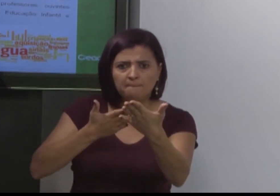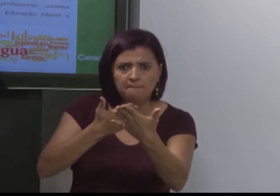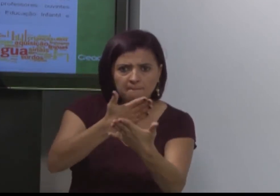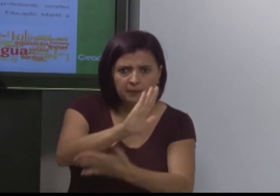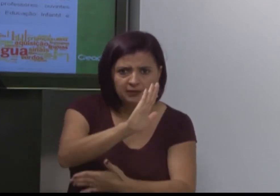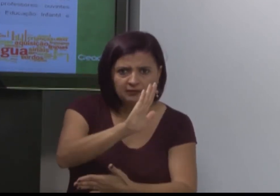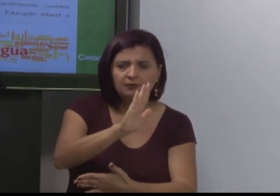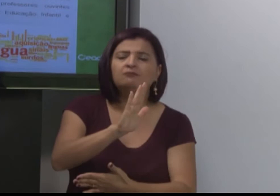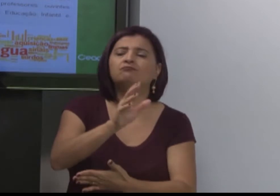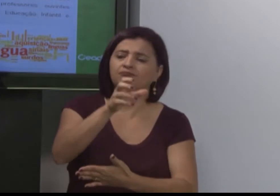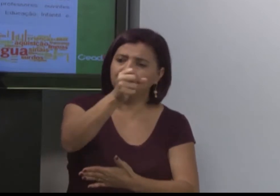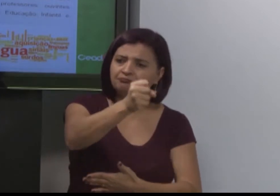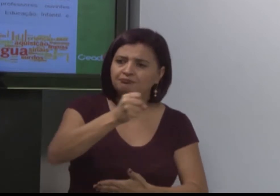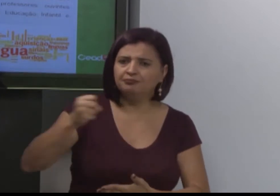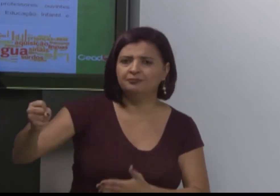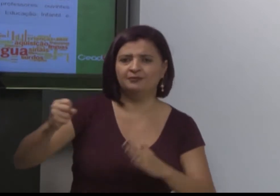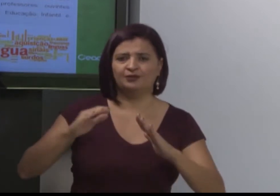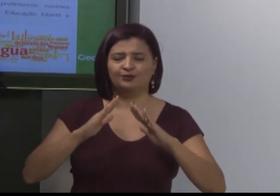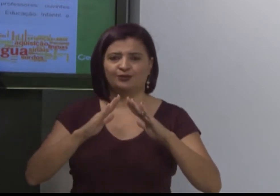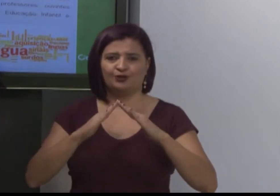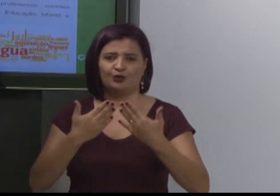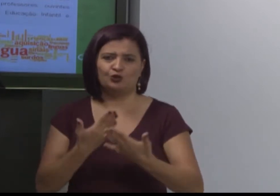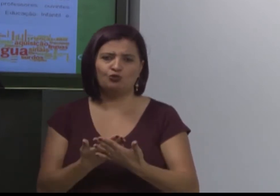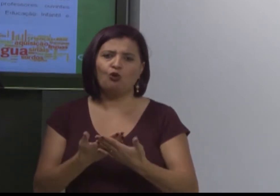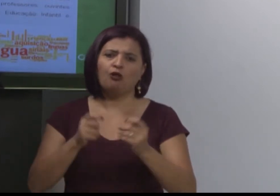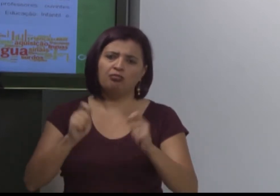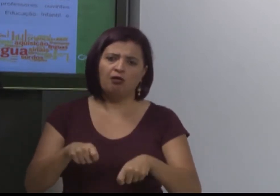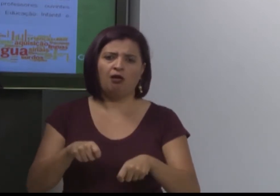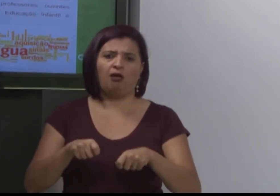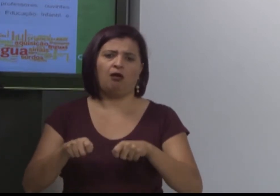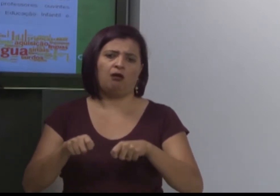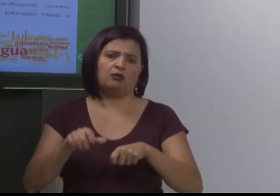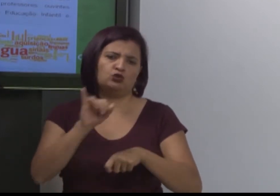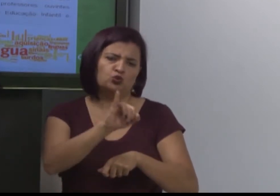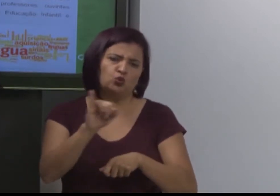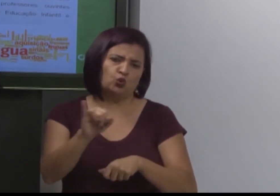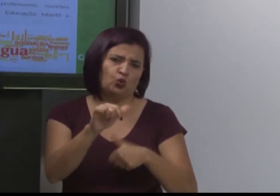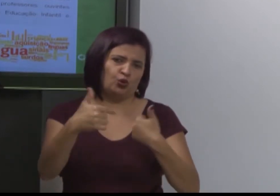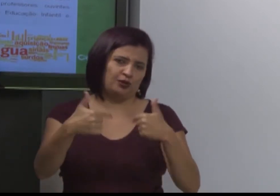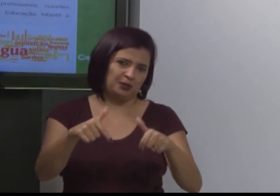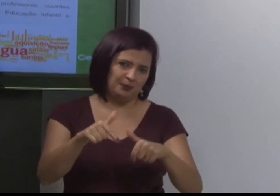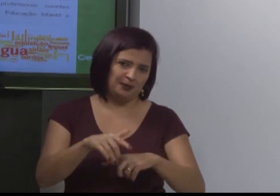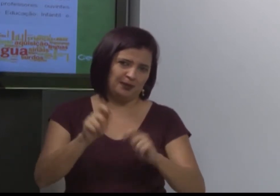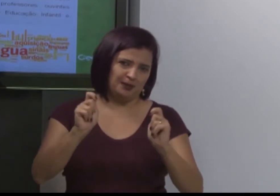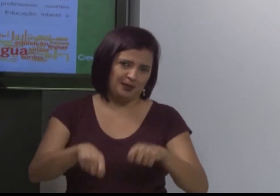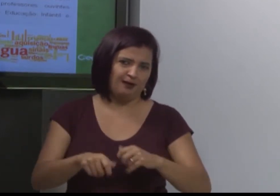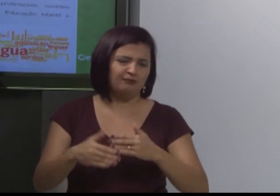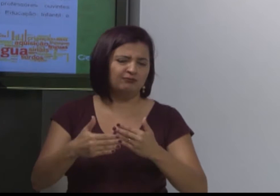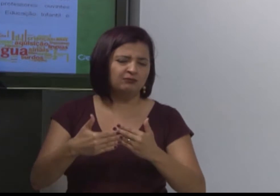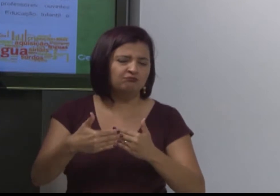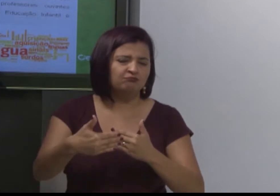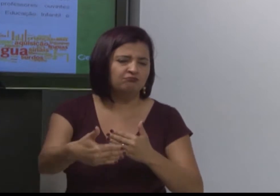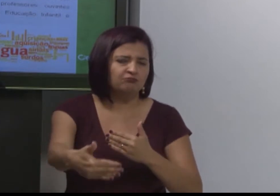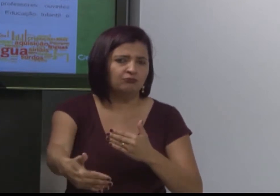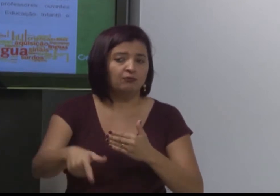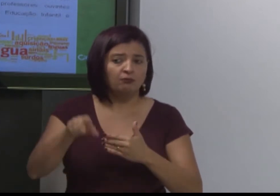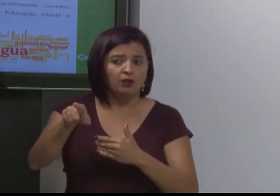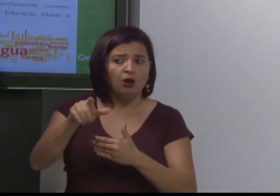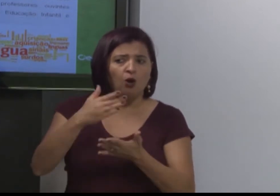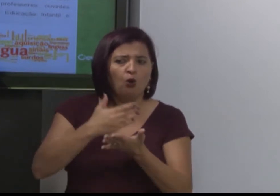de avaliação, os aprovados poderiam trabalhar como professores e instrutores em